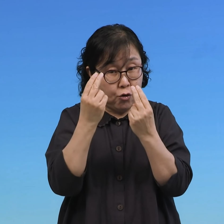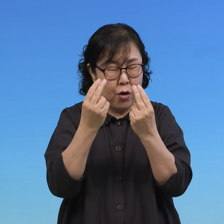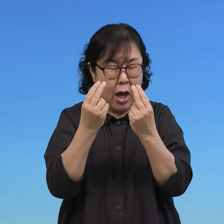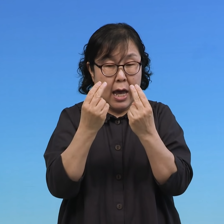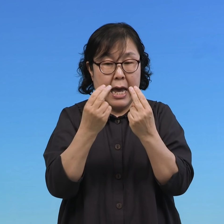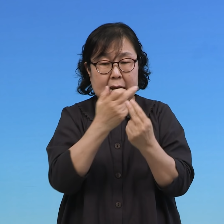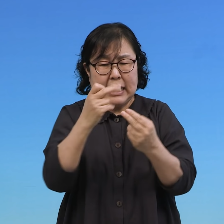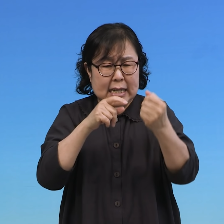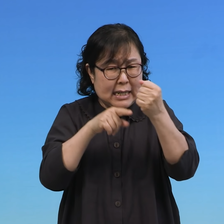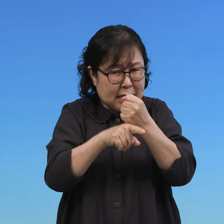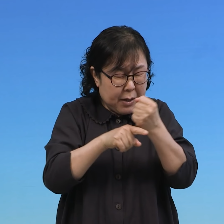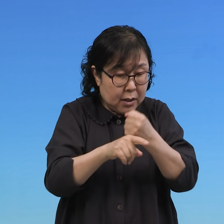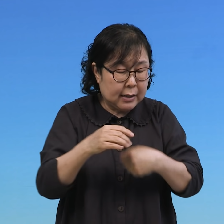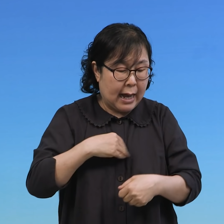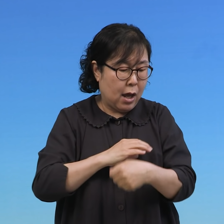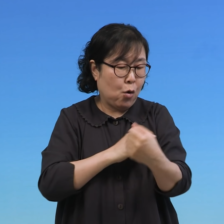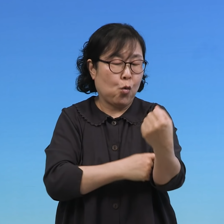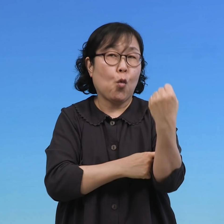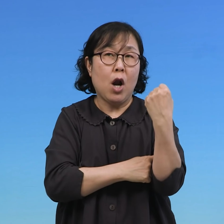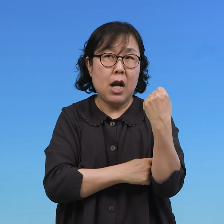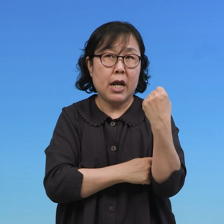권리 포기라 생각합니다. 권리 포기.